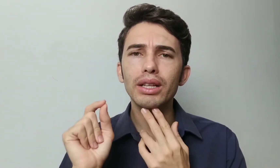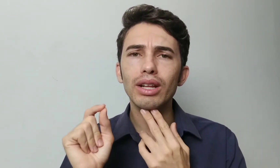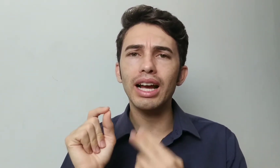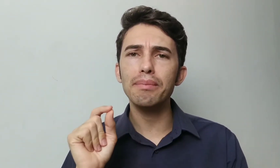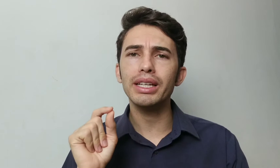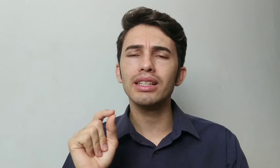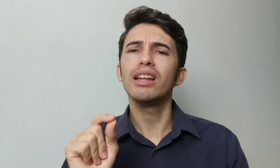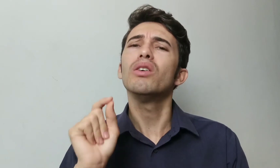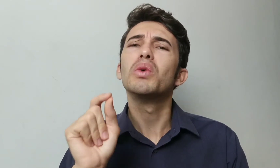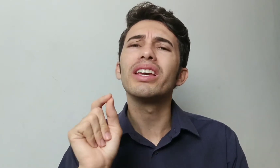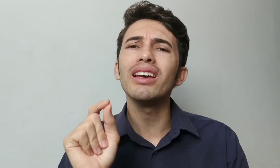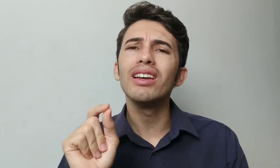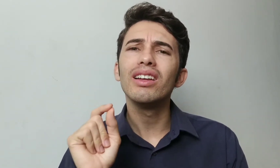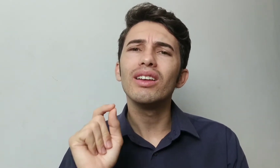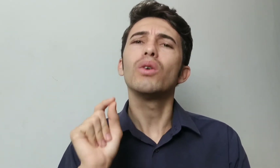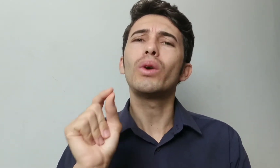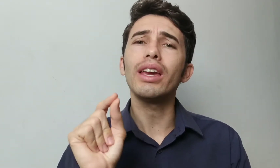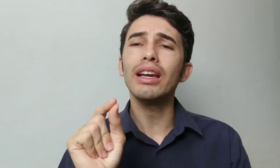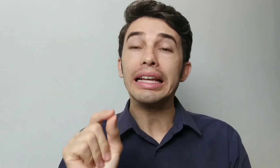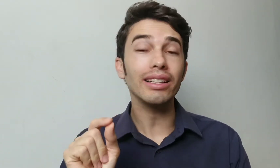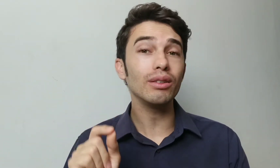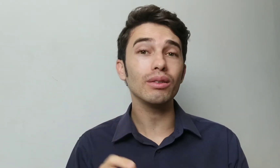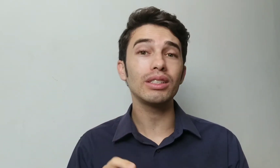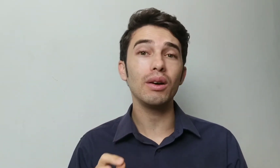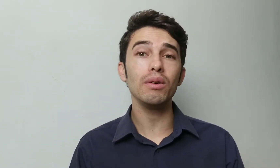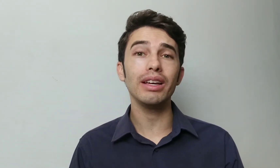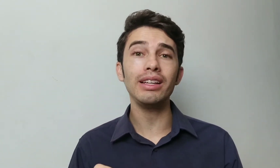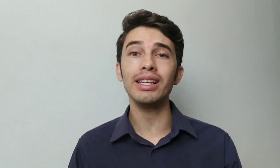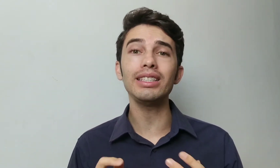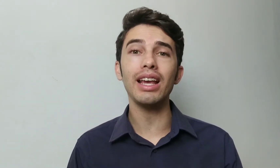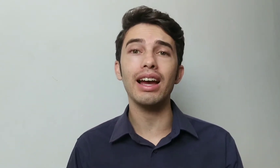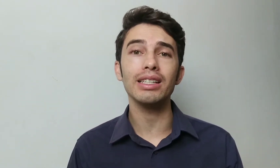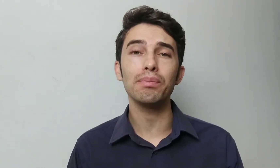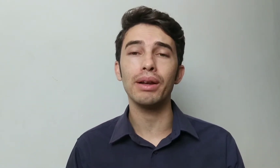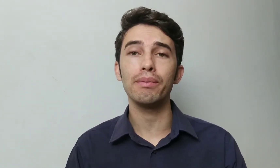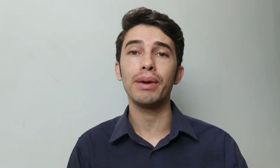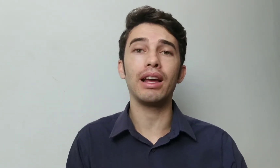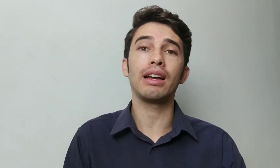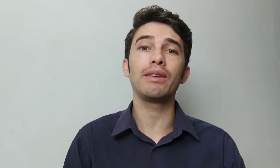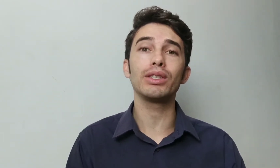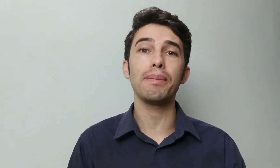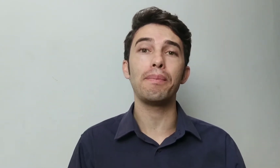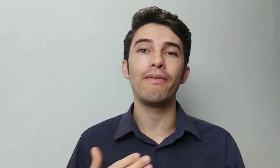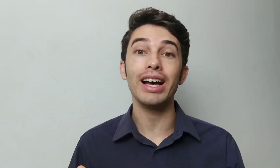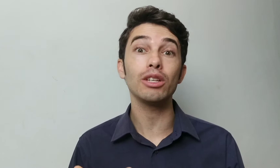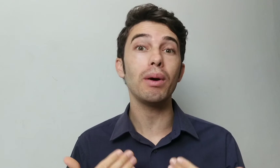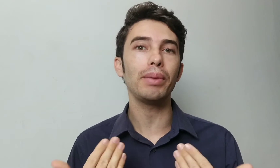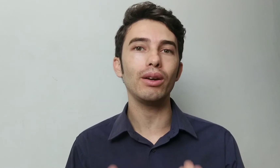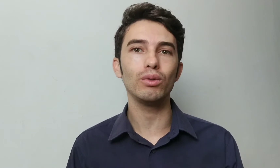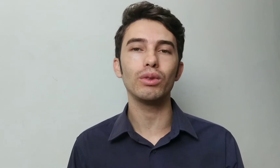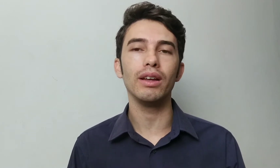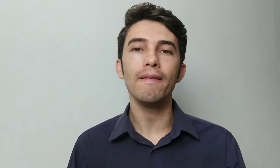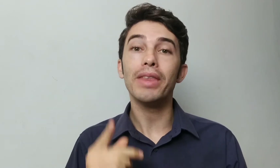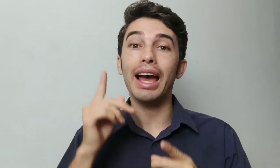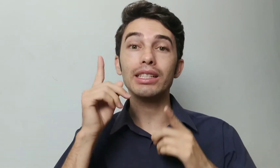da cabeça, né? O quê? O quê? Então, são essenciais para que você faça uma pergunta. A